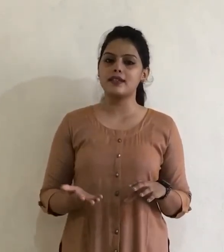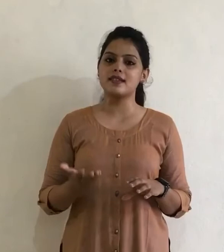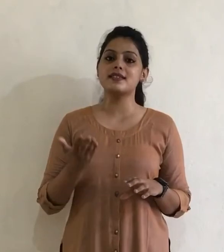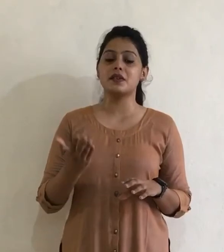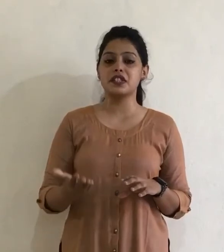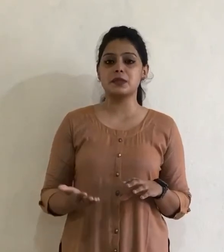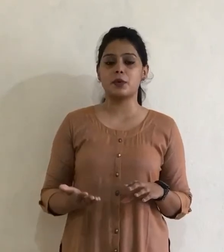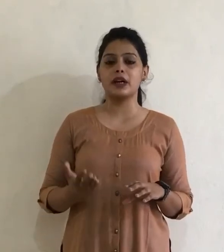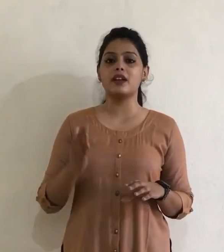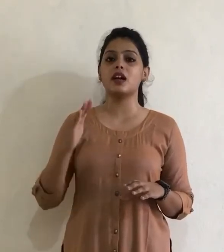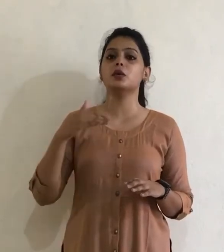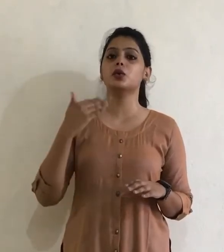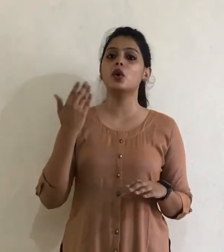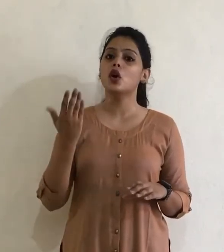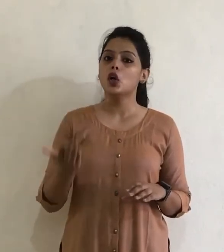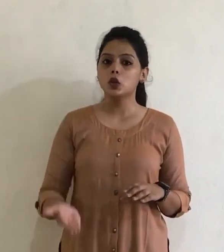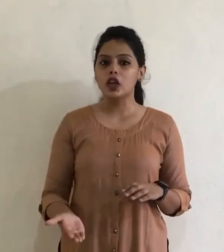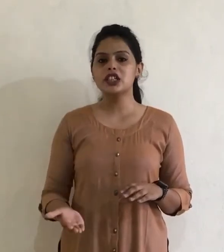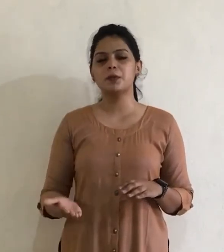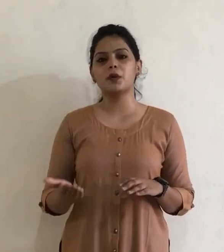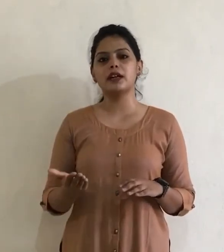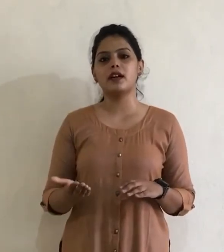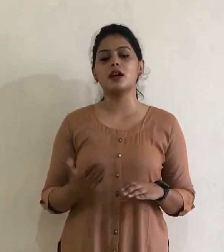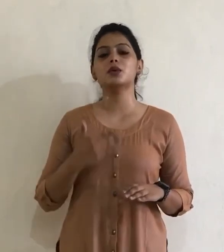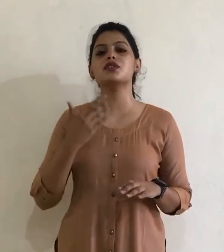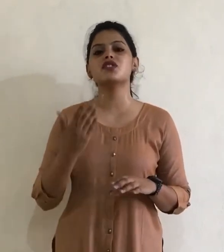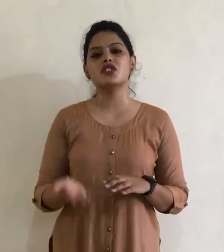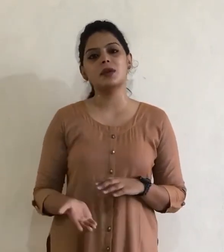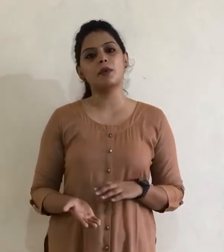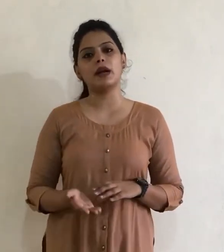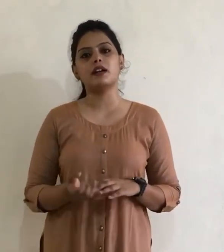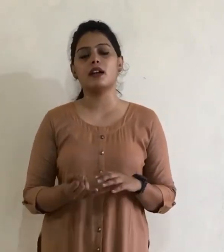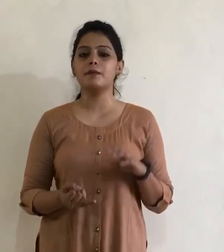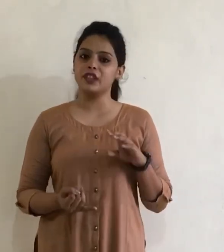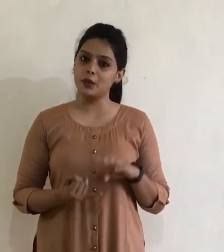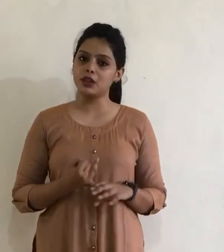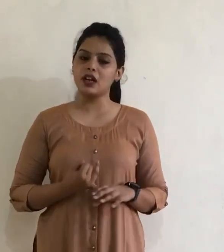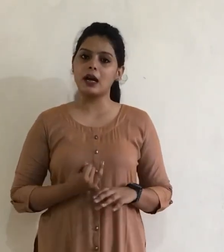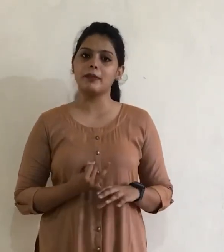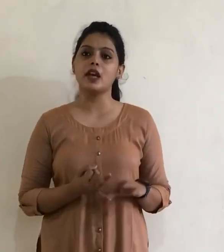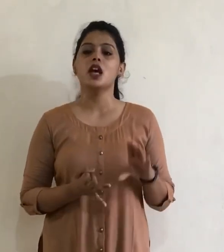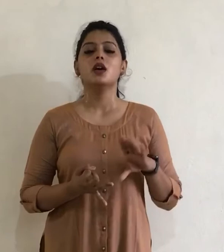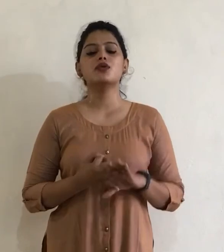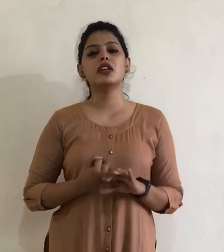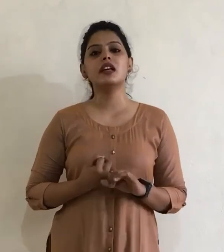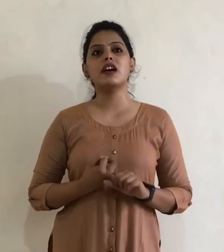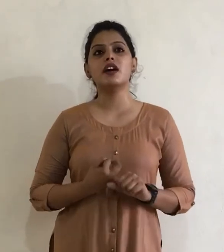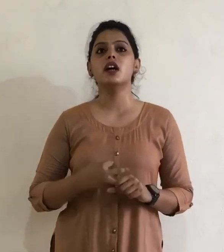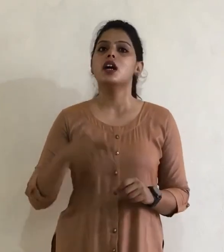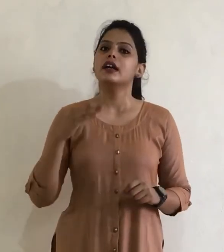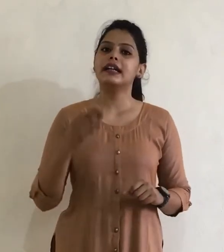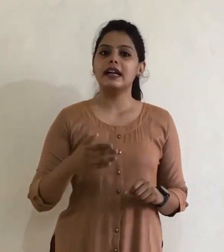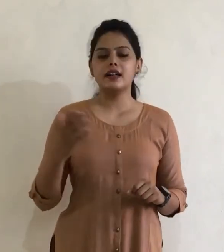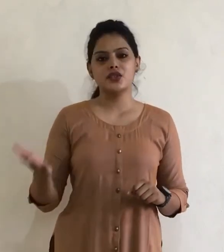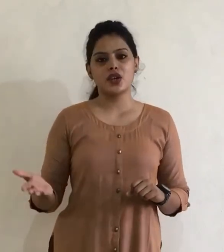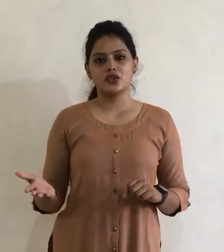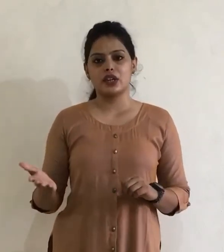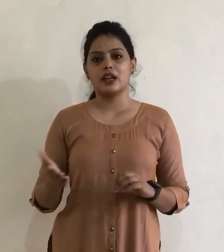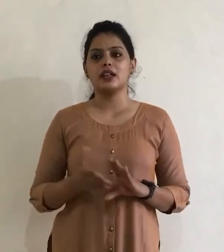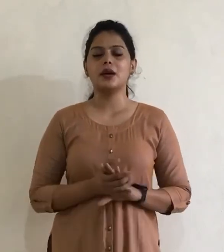advisory services provide करना, उनको knowledge provide करना, उनको suggestion provide करना, ये उनका काम है. उसके अलावा debt restructuring. Now